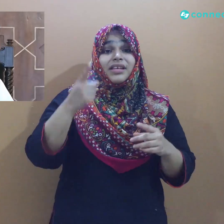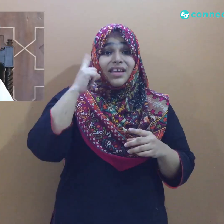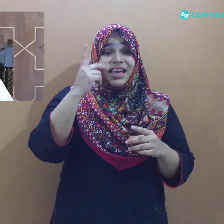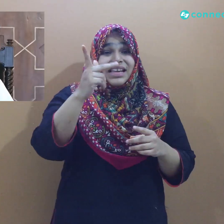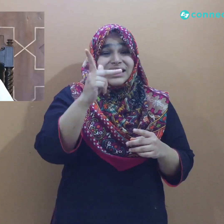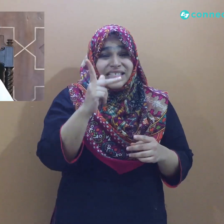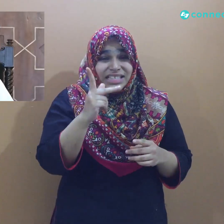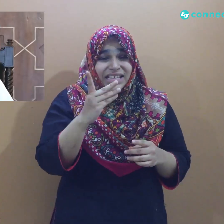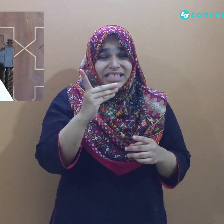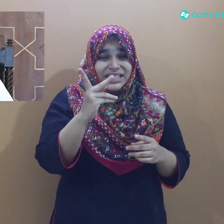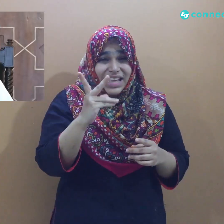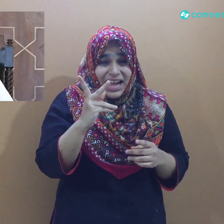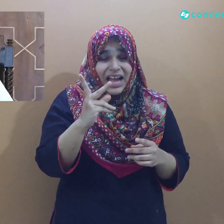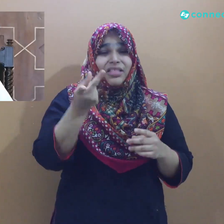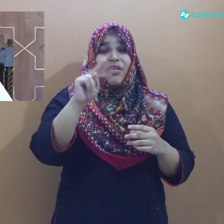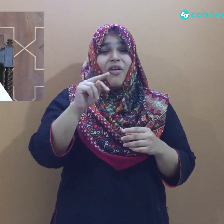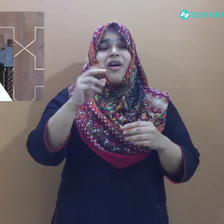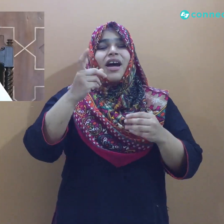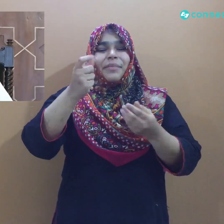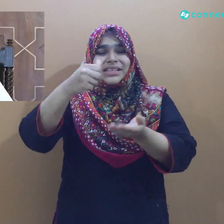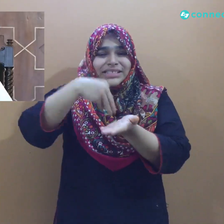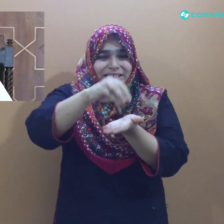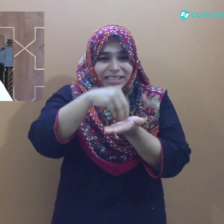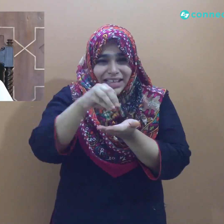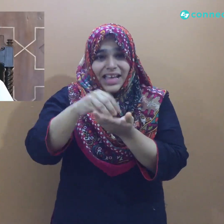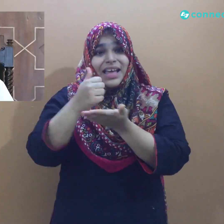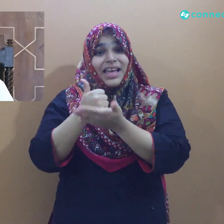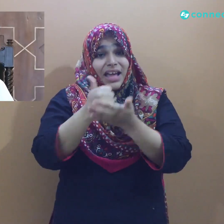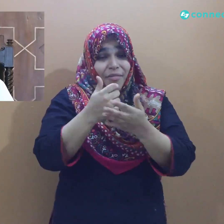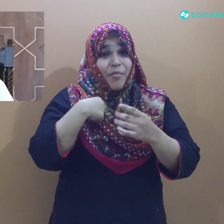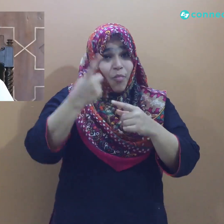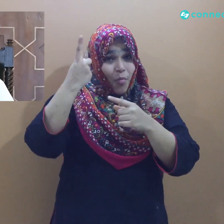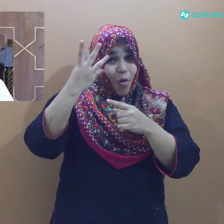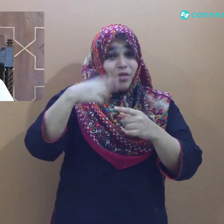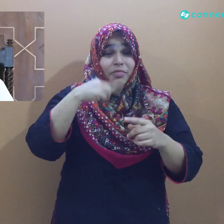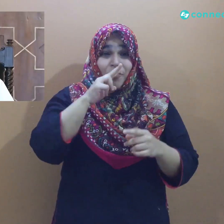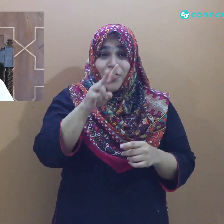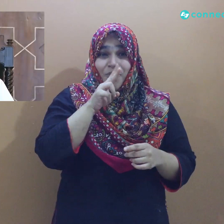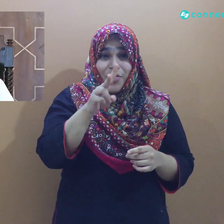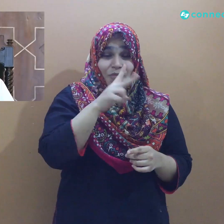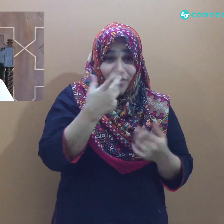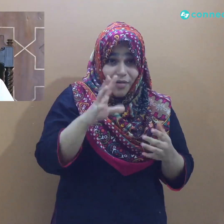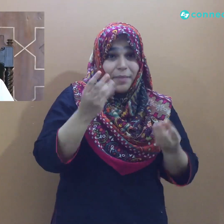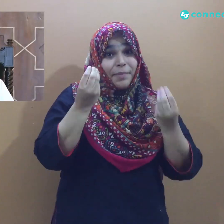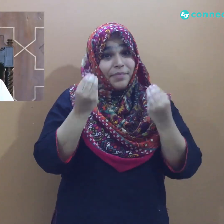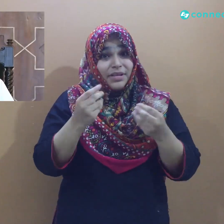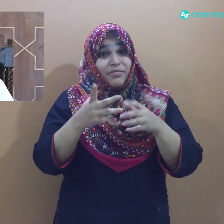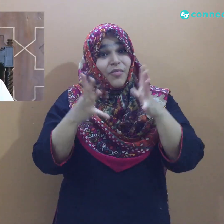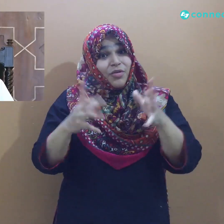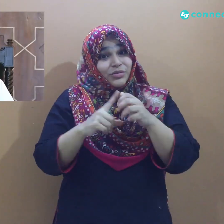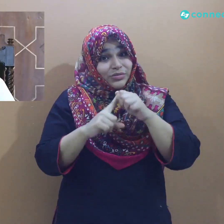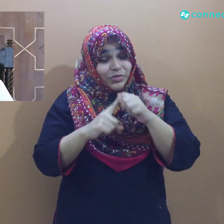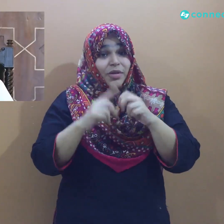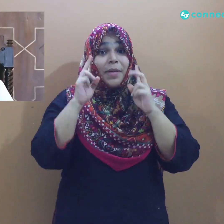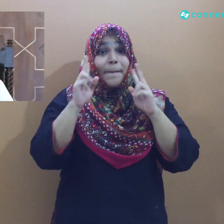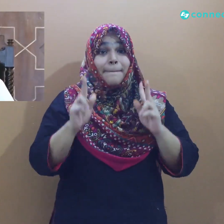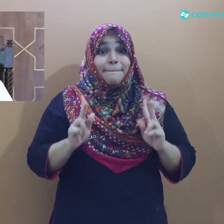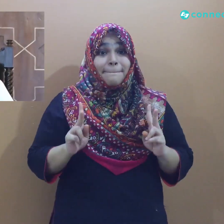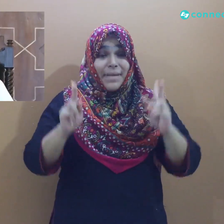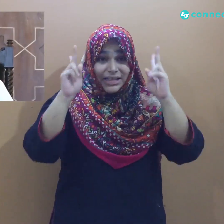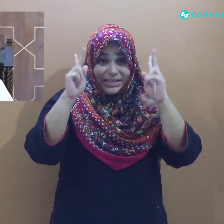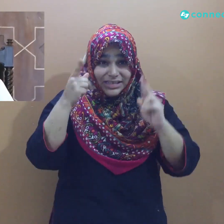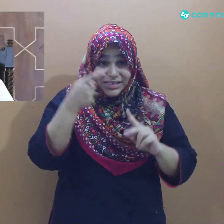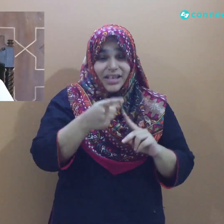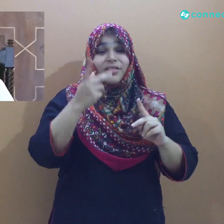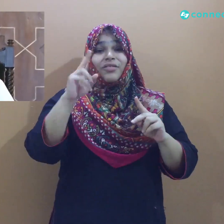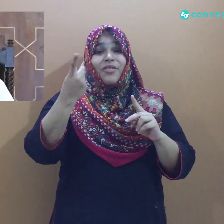صدقات اور خیرات کا اہتمام کا ذکر میں اپنے کئی مرتبہ کر چکا ہوں۔ میں سمجھتا ہوں کہ یہ جو مساجد اور مدارس